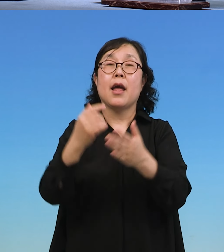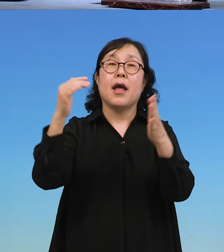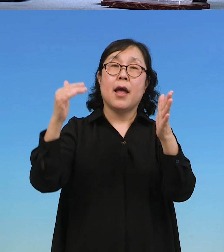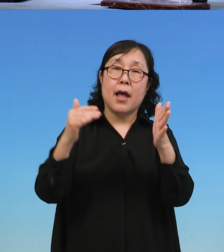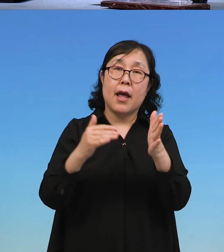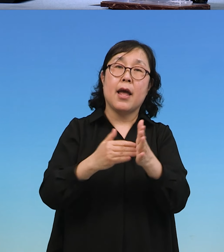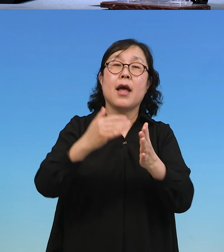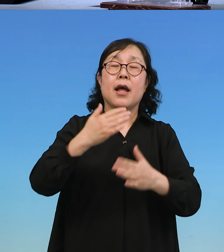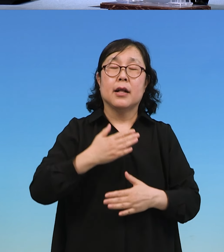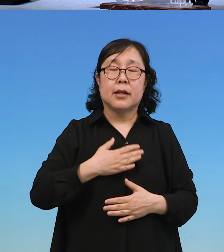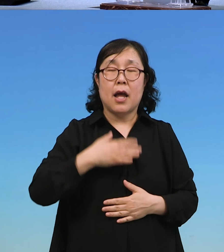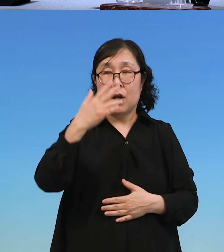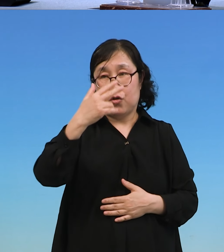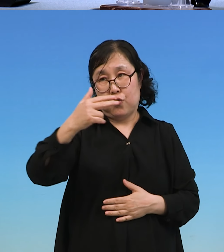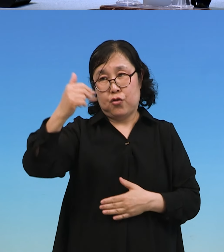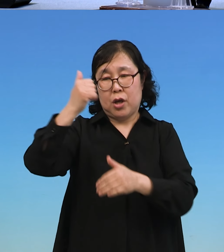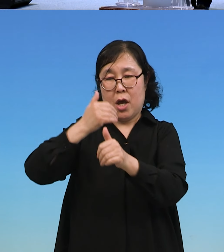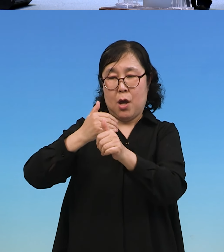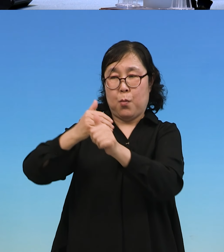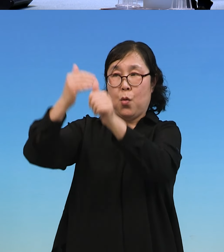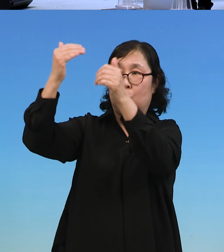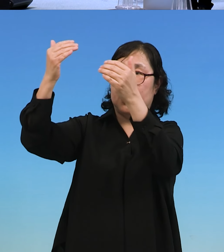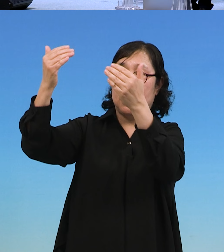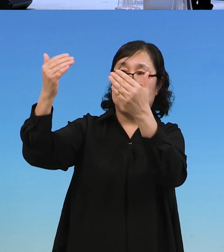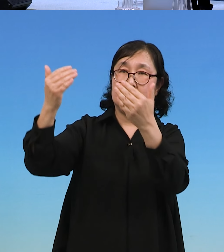내 주에 보내신